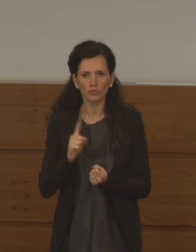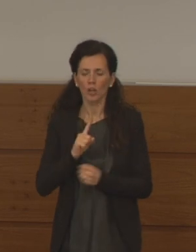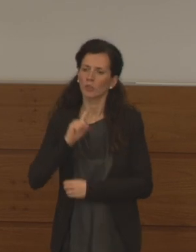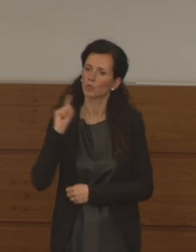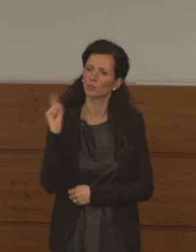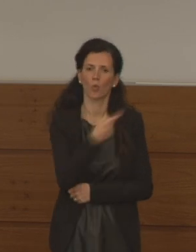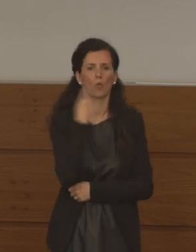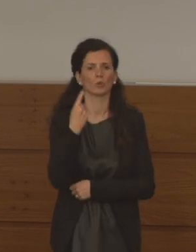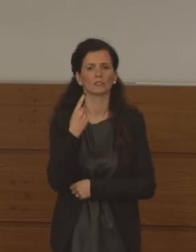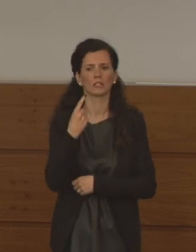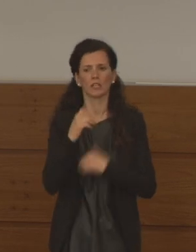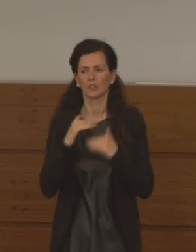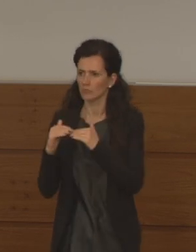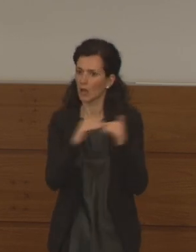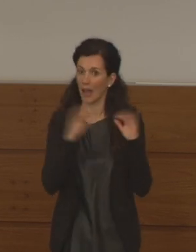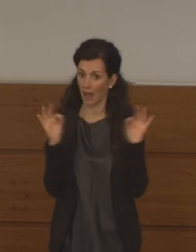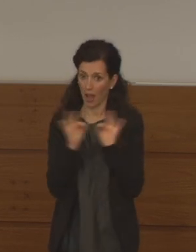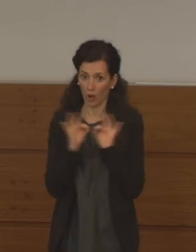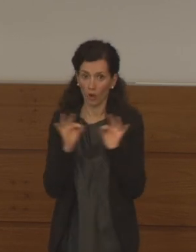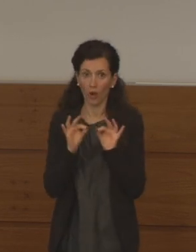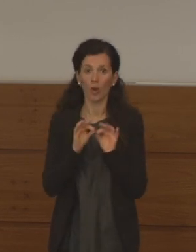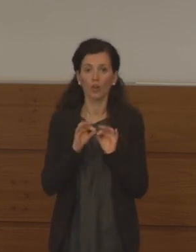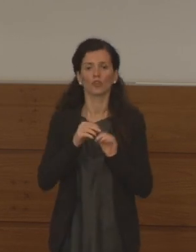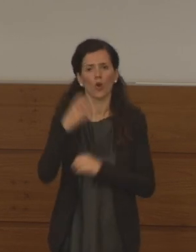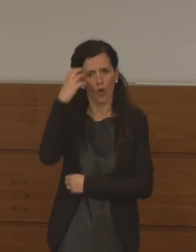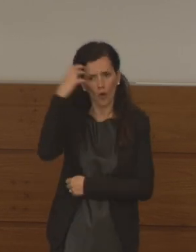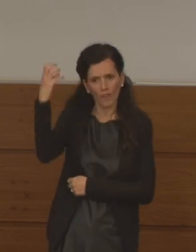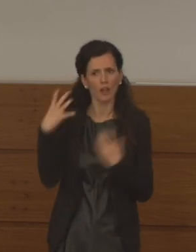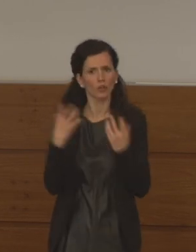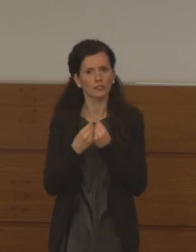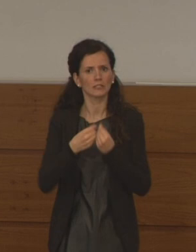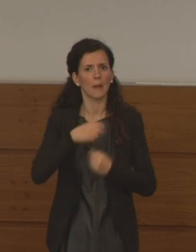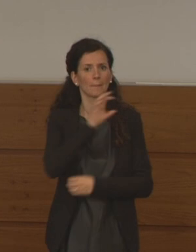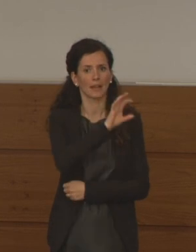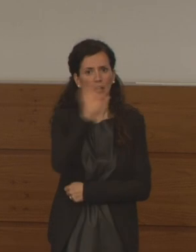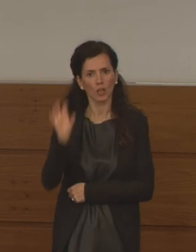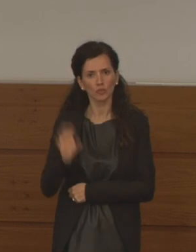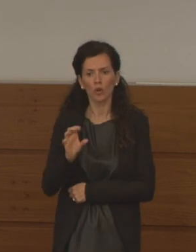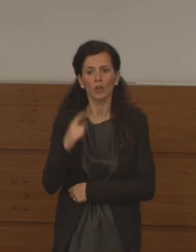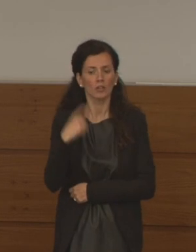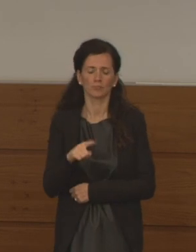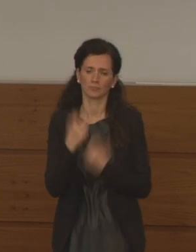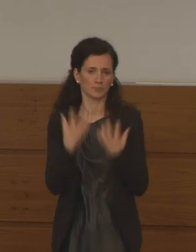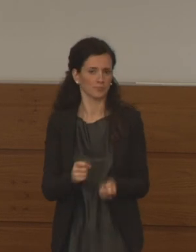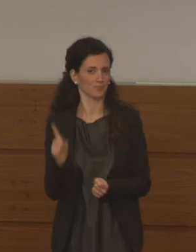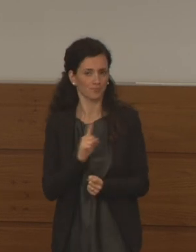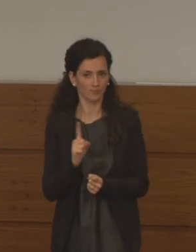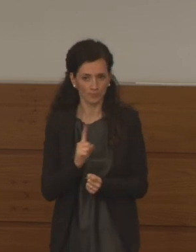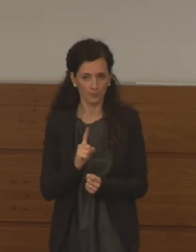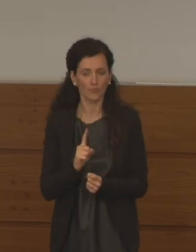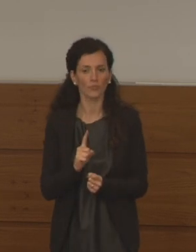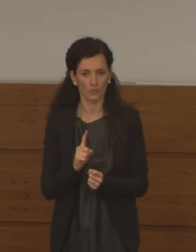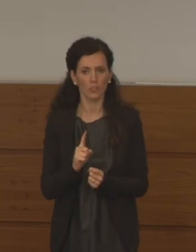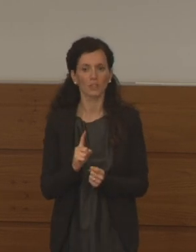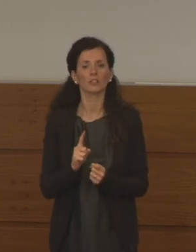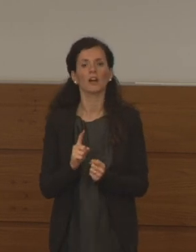governo e le regioni visto che in alcune aree il messaggio